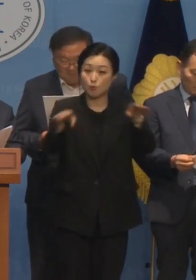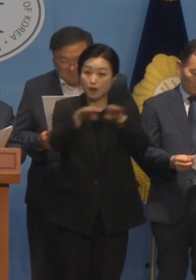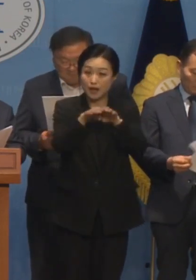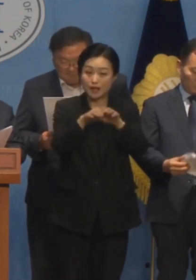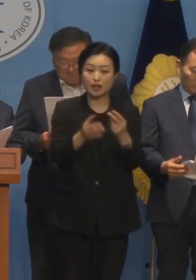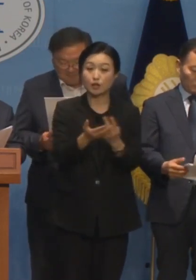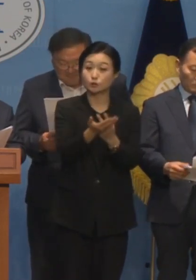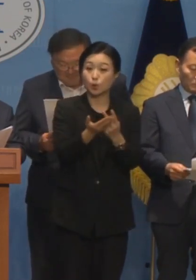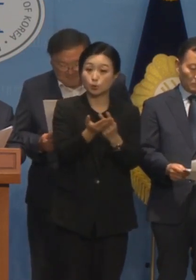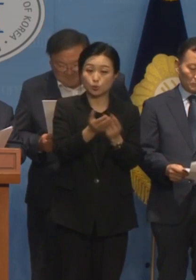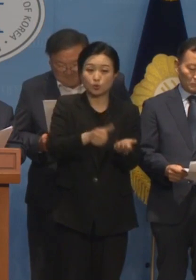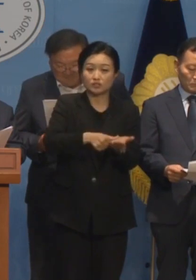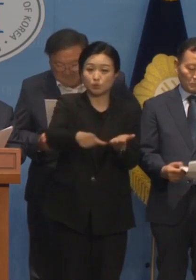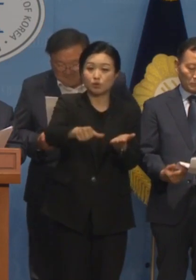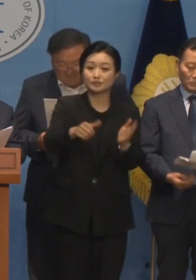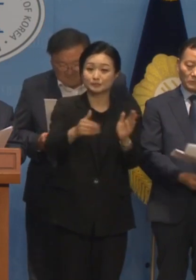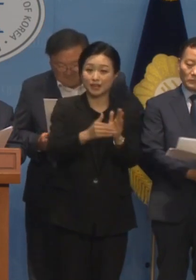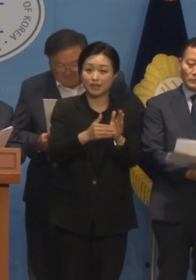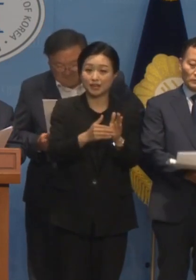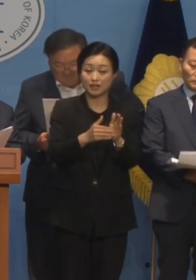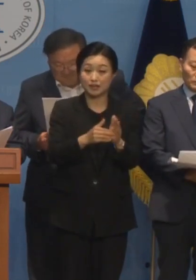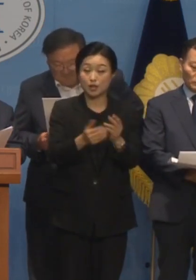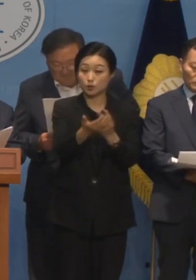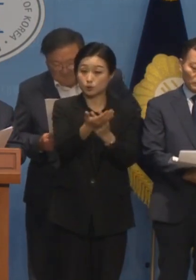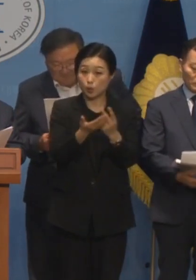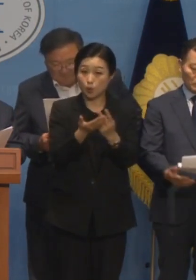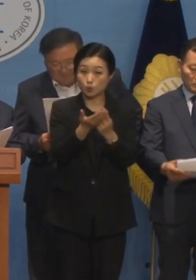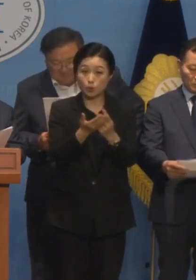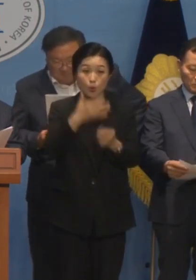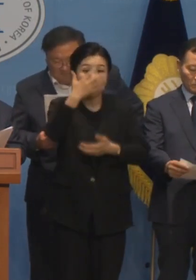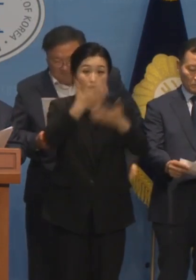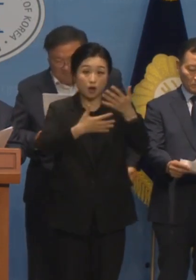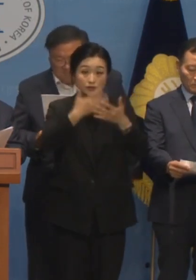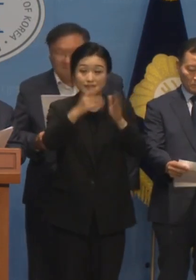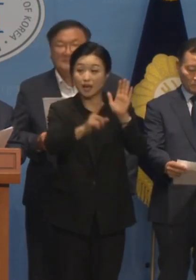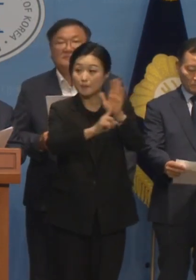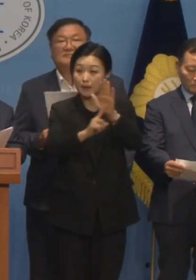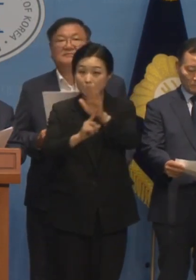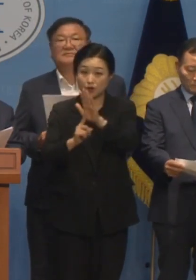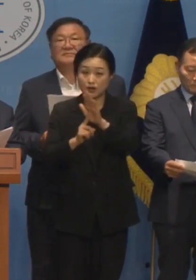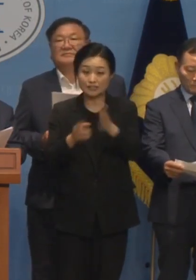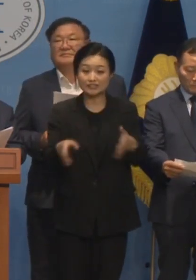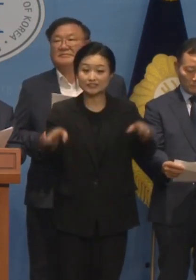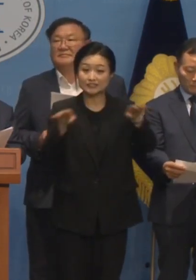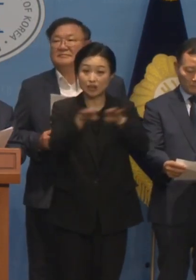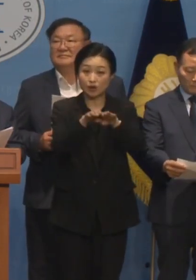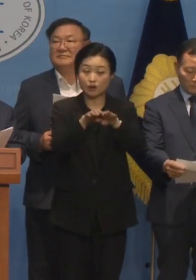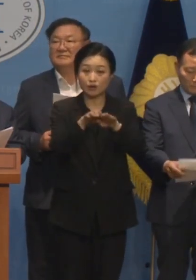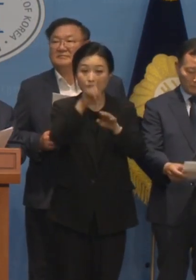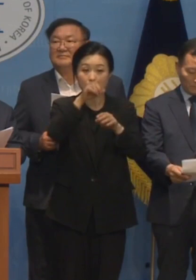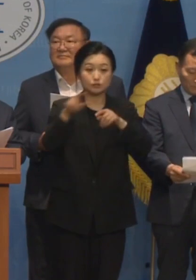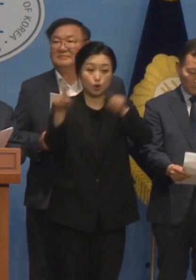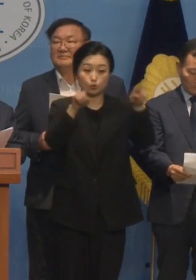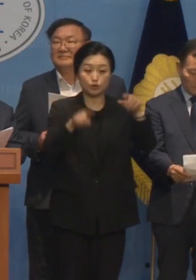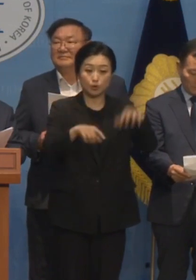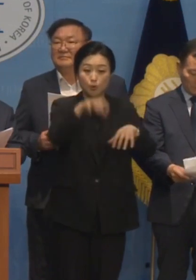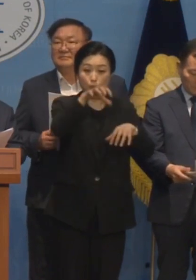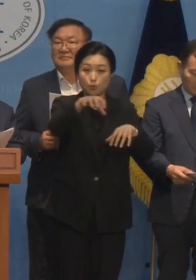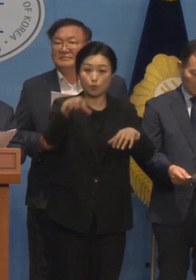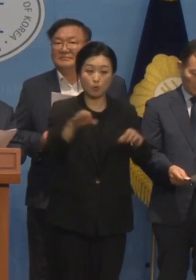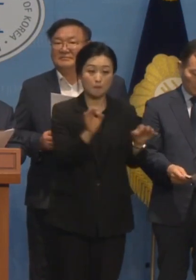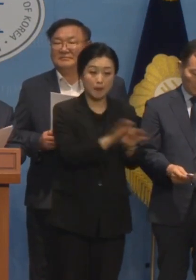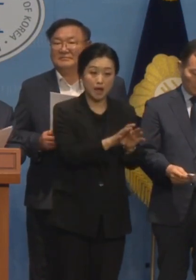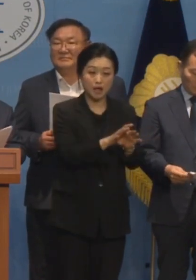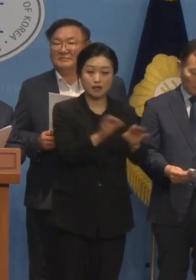기념관에서도 독도가 사라지고 있습니다. 독도 실시간 영상을 방영하는 시설 또한 전국 곳곳에서